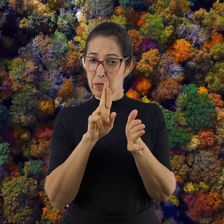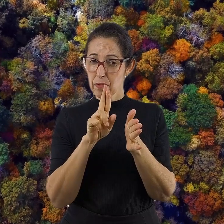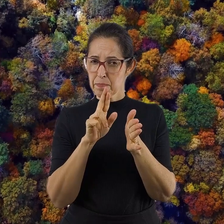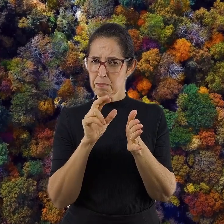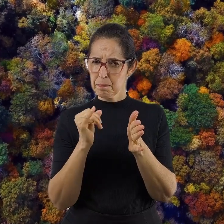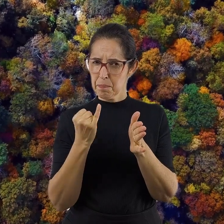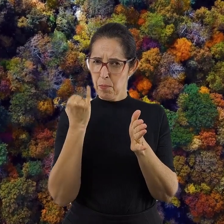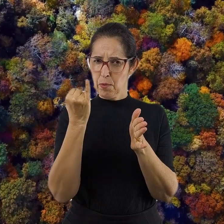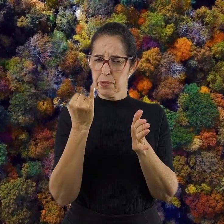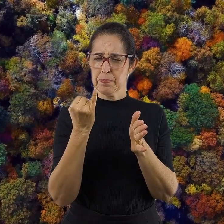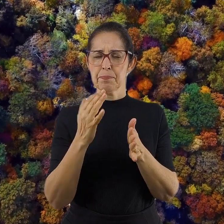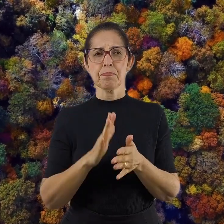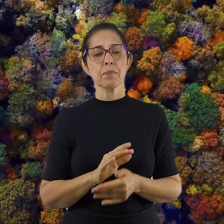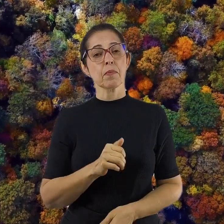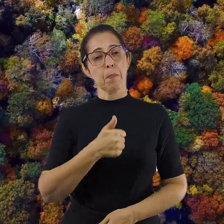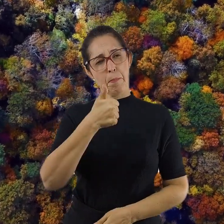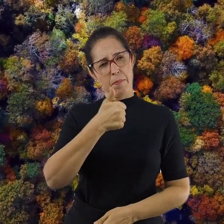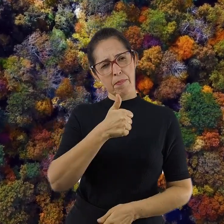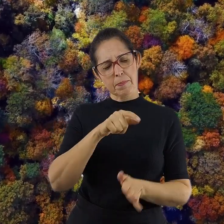Primeira pergunta: